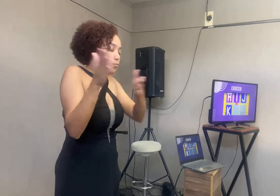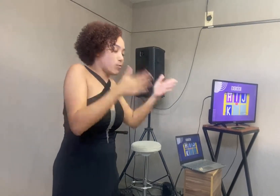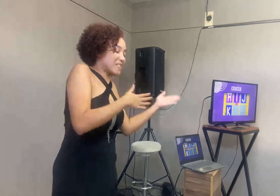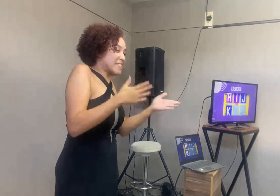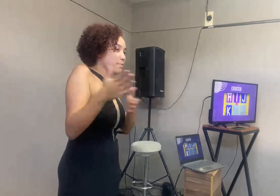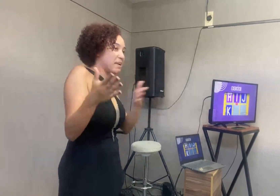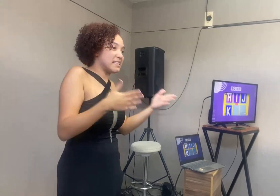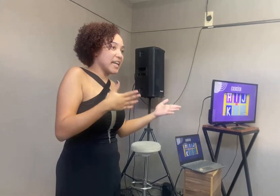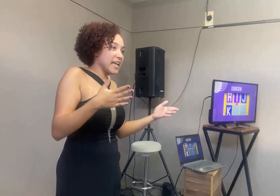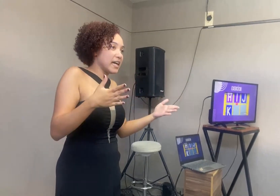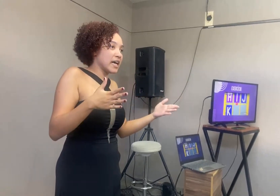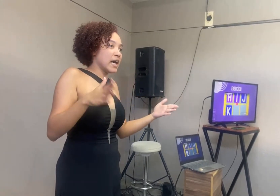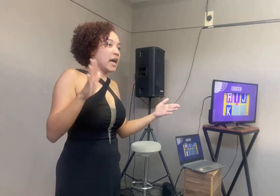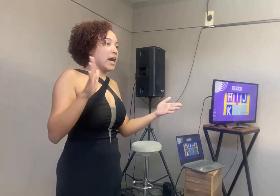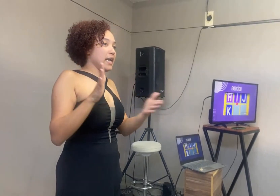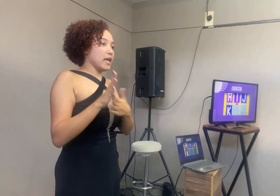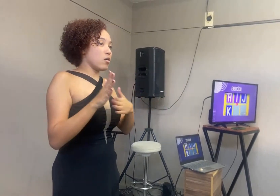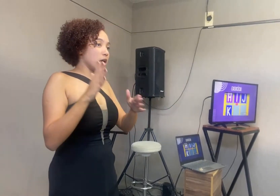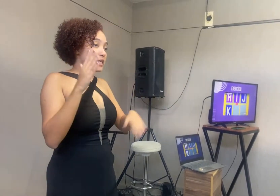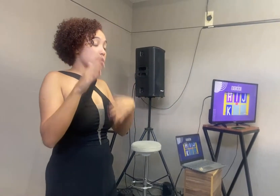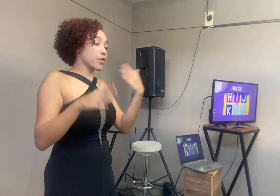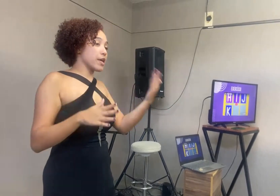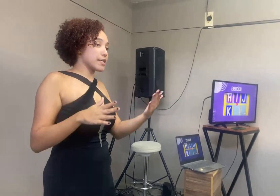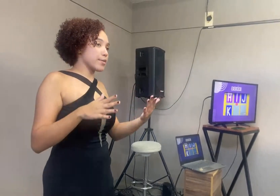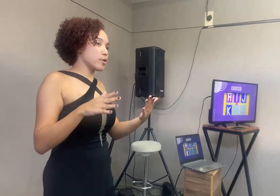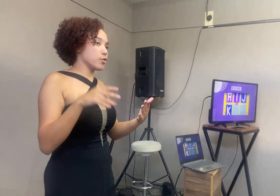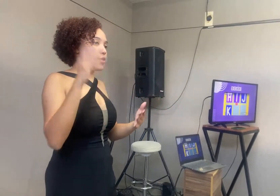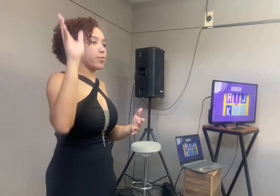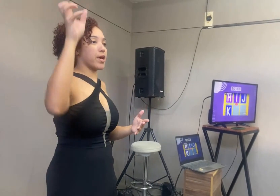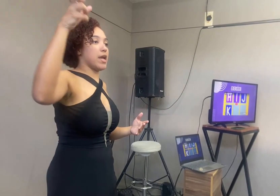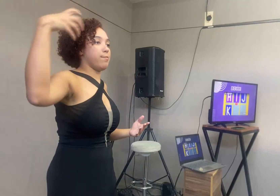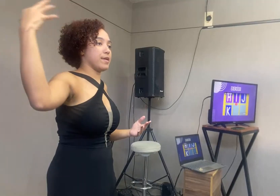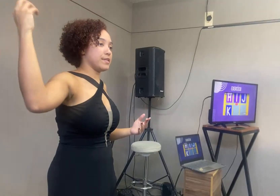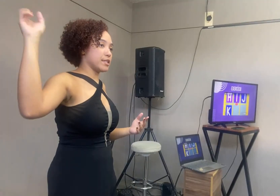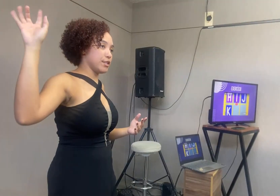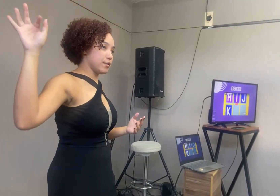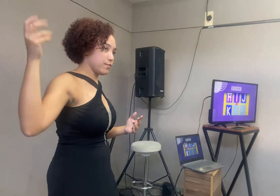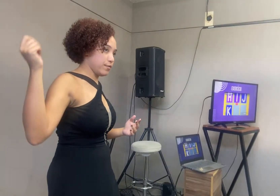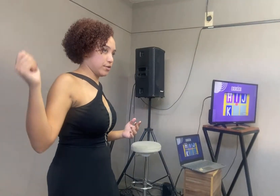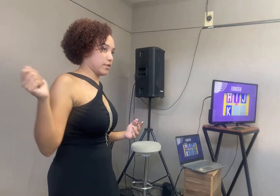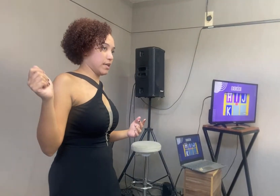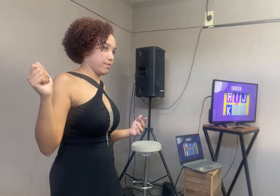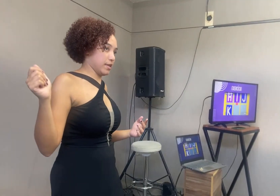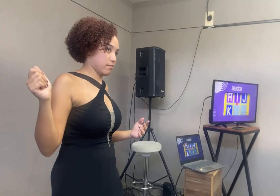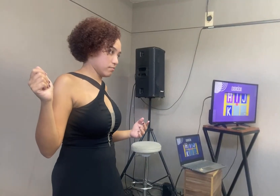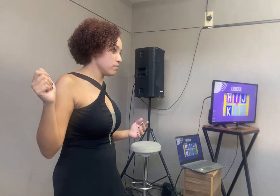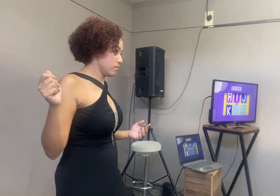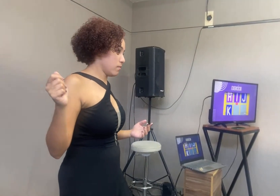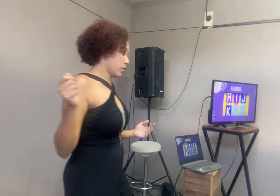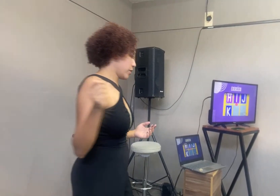uma simetria ali com relação à coordenação motora, porque aí precisa de fisioterapia.